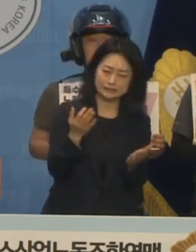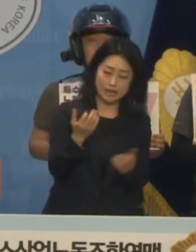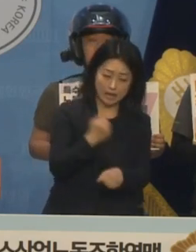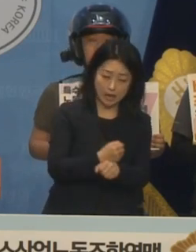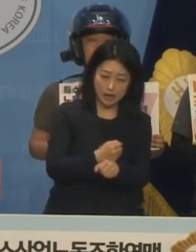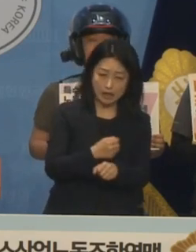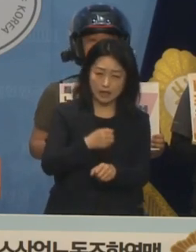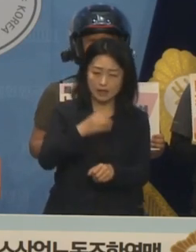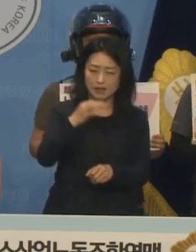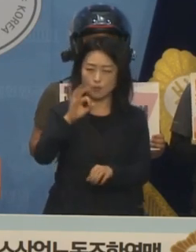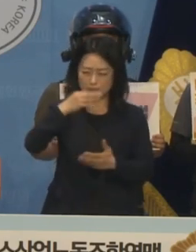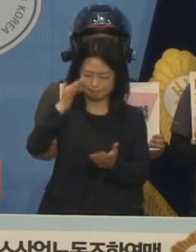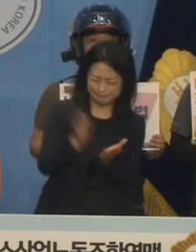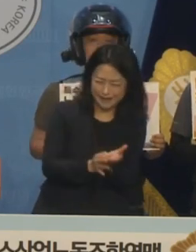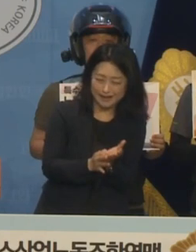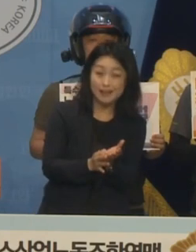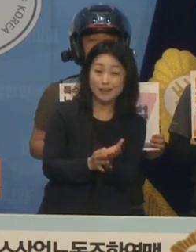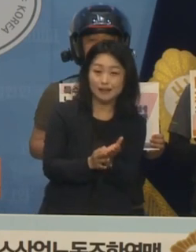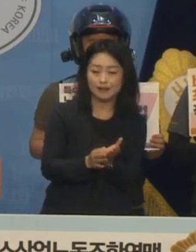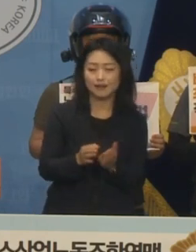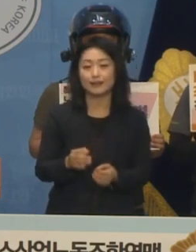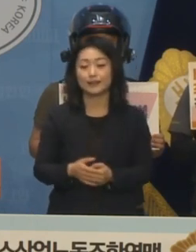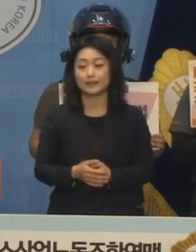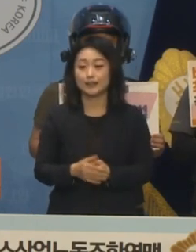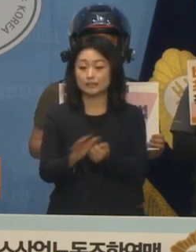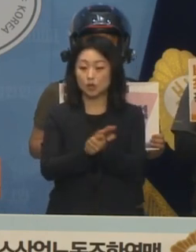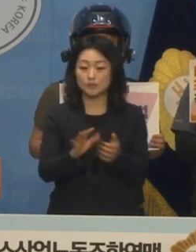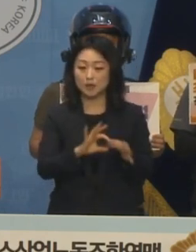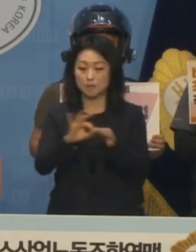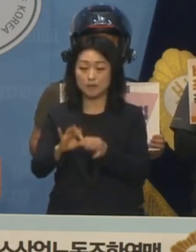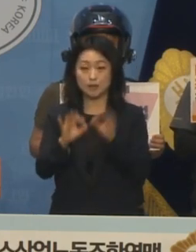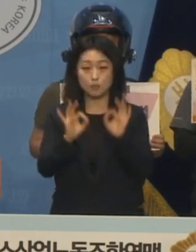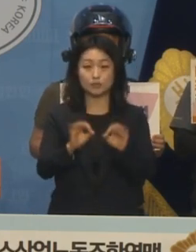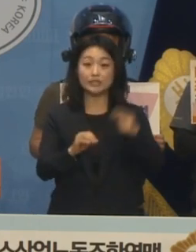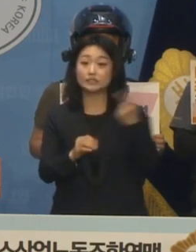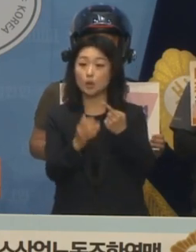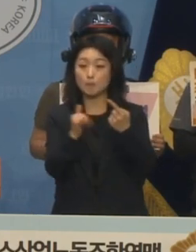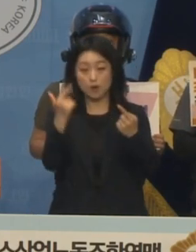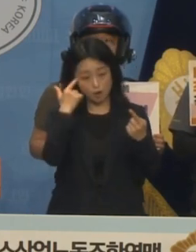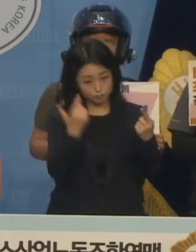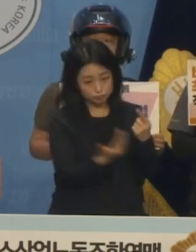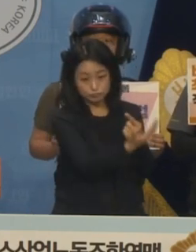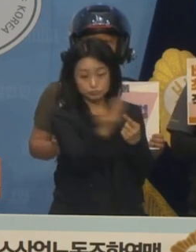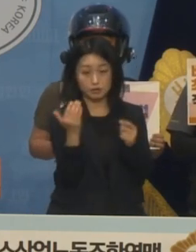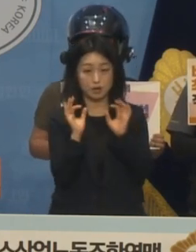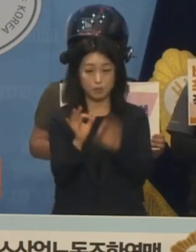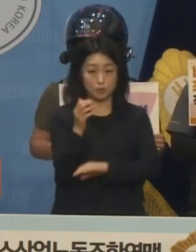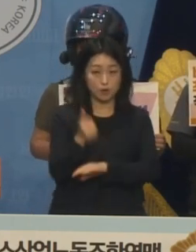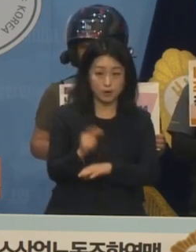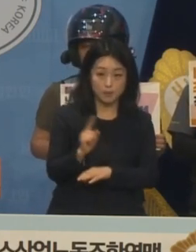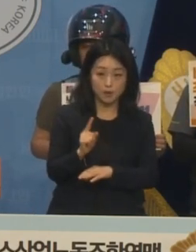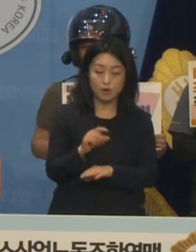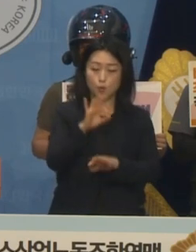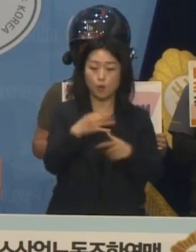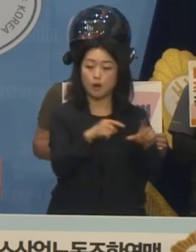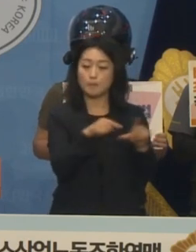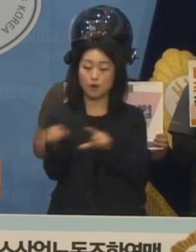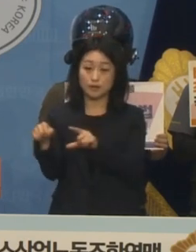차량 도색비, 사고처리비용, 홍보비용 등을 스스로 부담하는 노동자들입니다. 이런